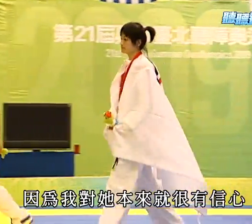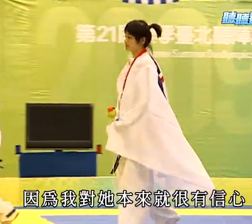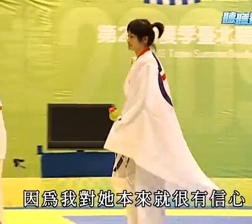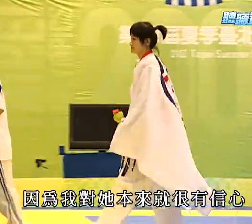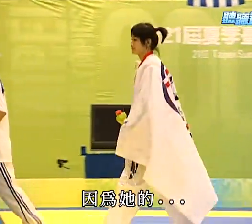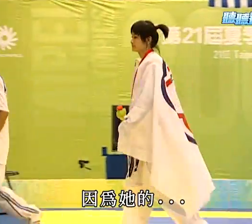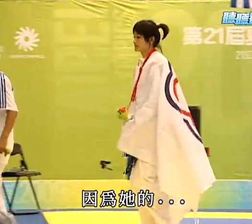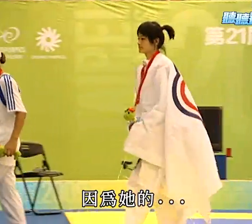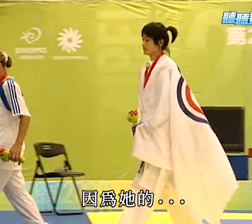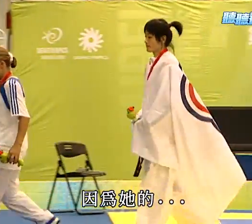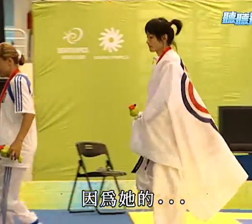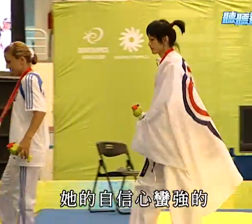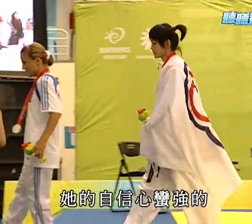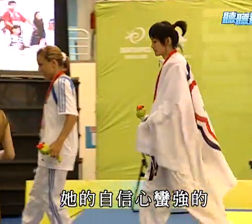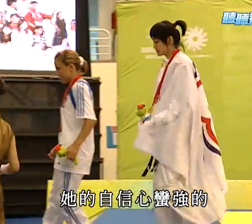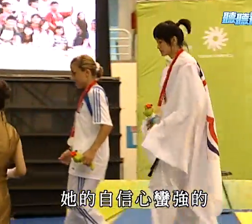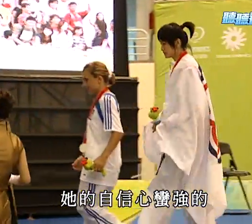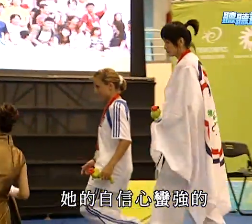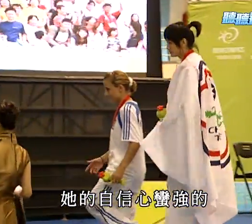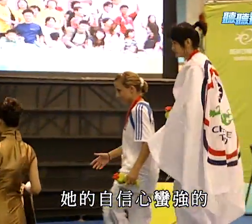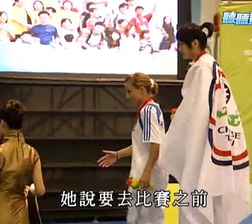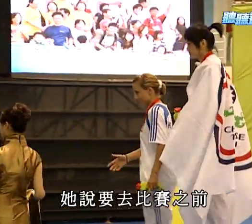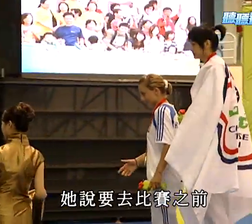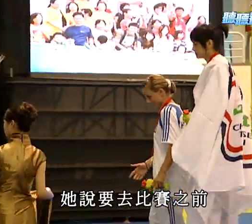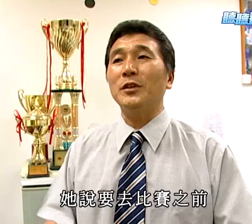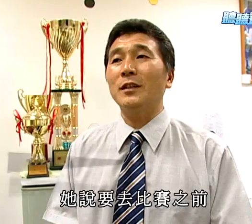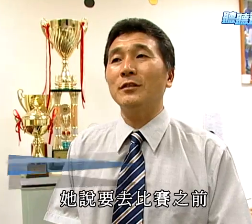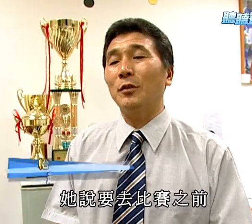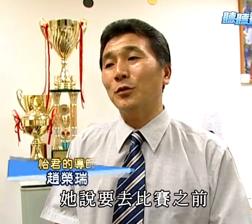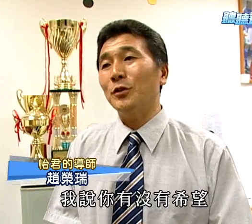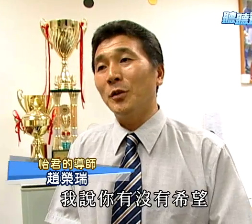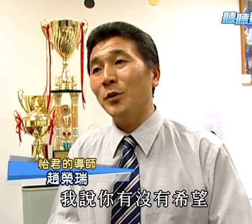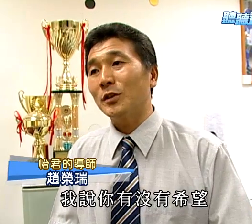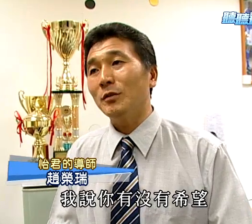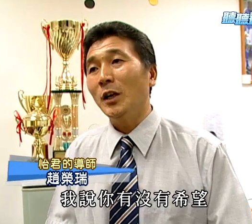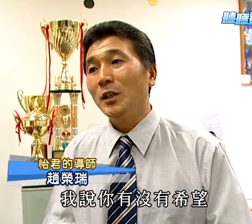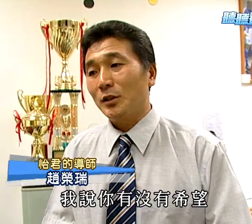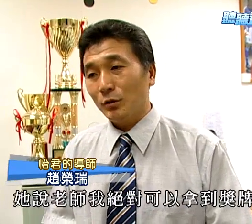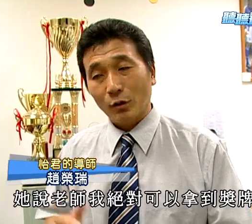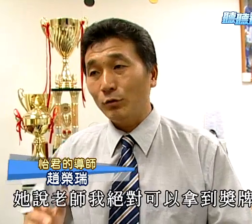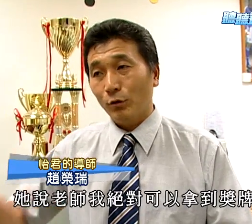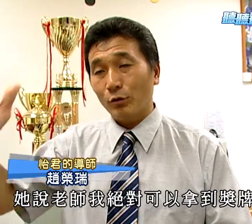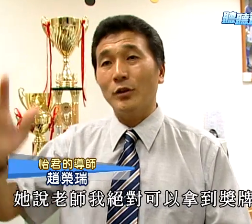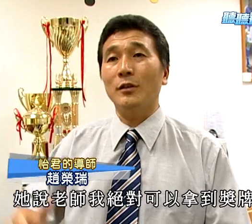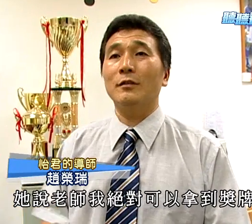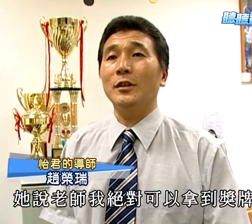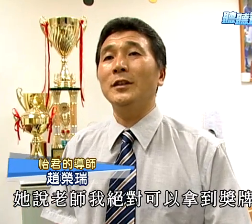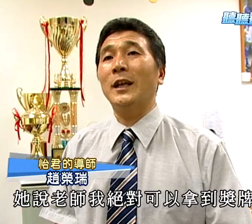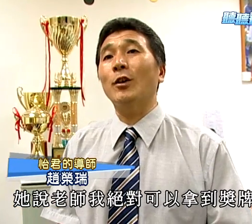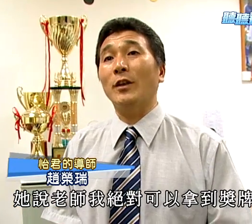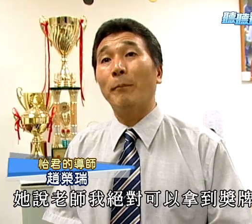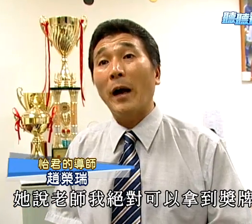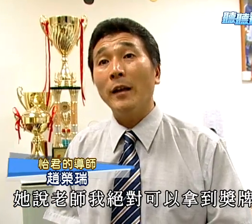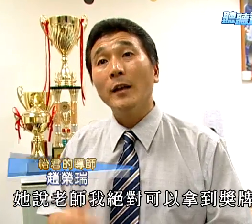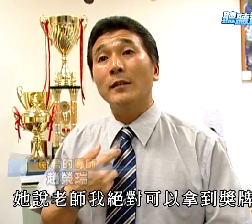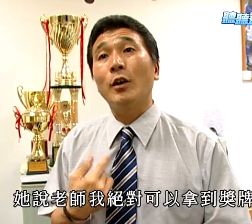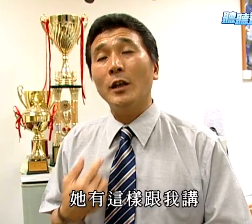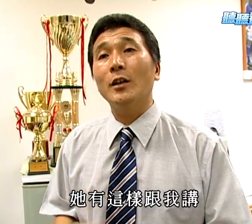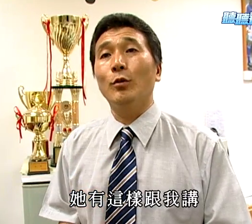因为他的自信心蛮强的。他说要去比赛之前，我说你有没有希望？你说老师，我绝对可以拿到奖牌。他好像跟我